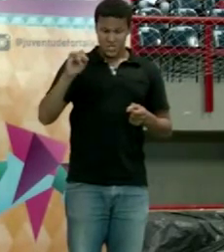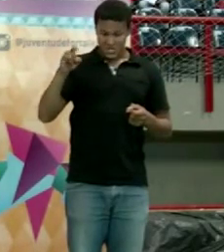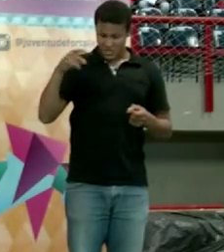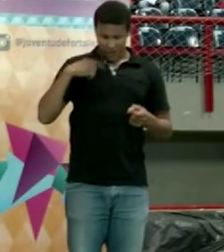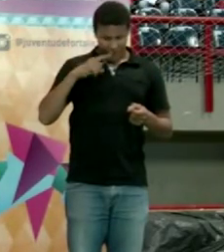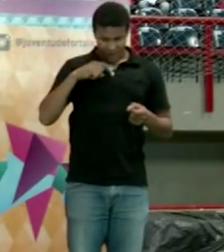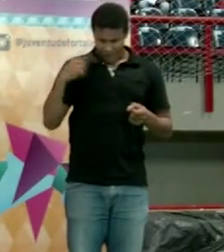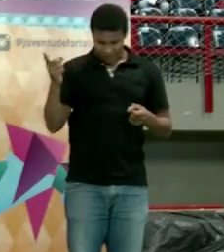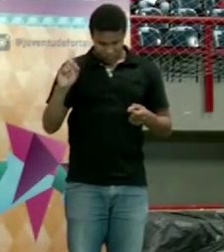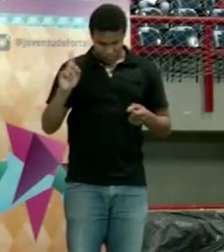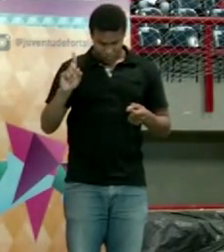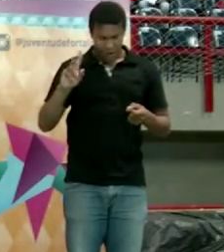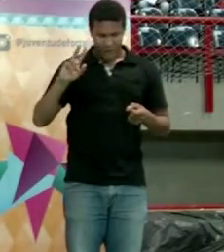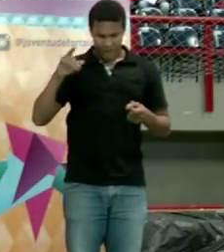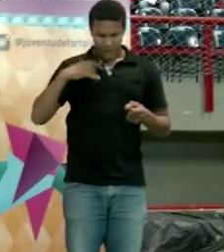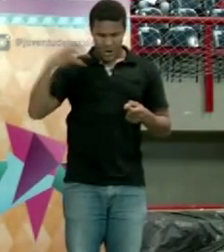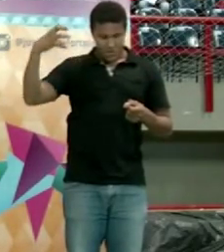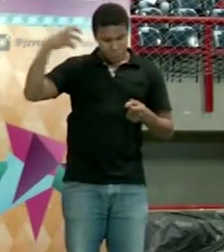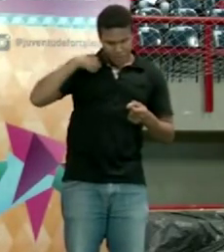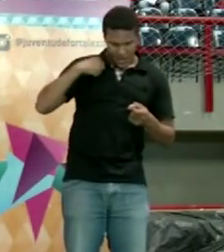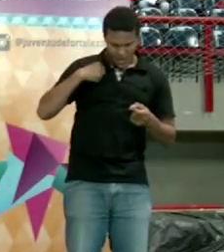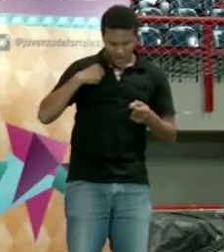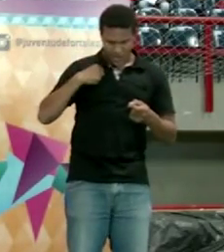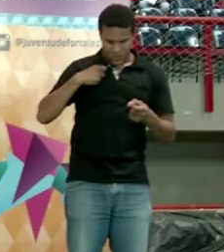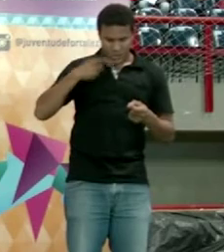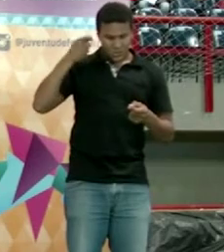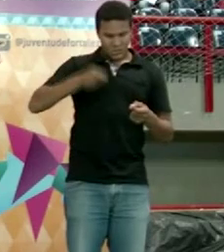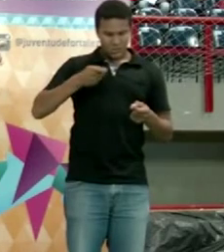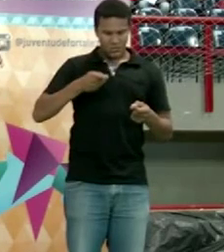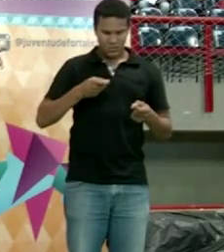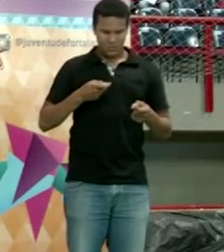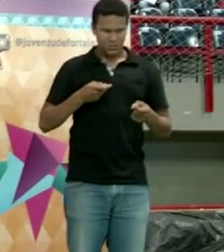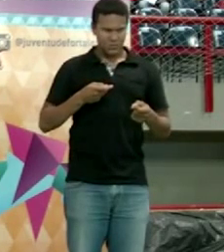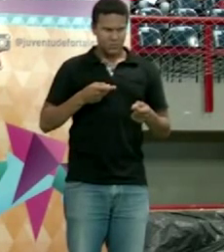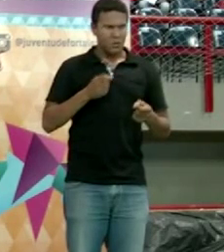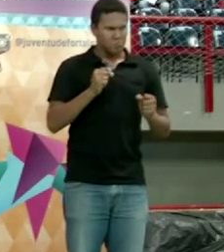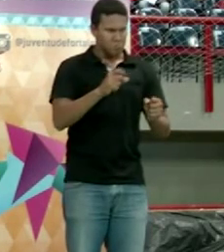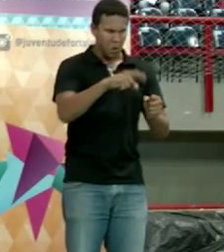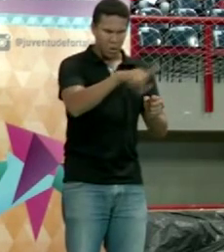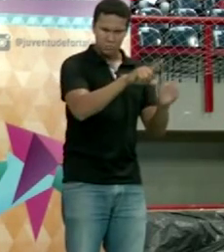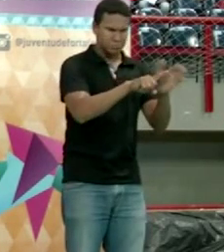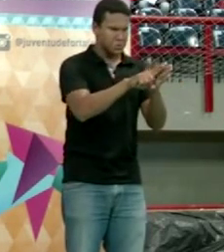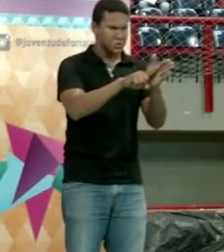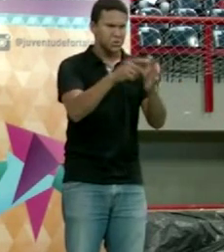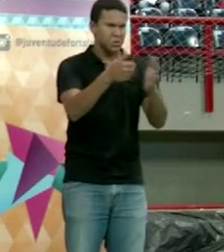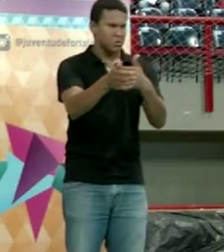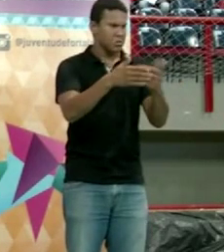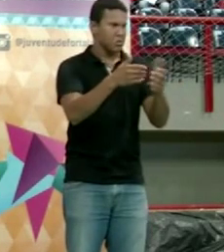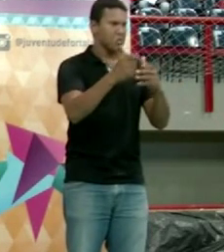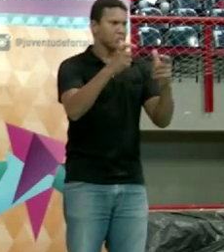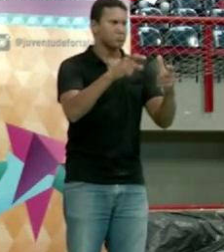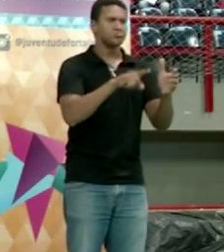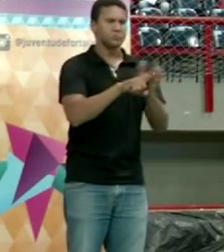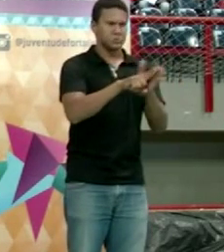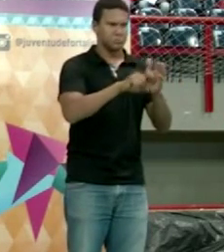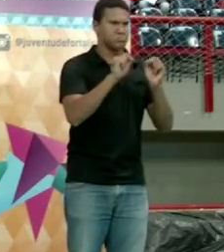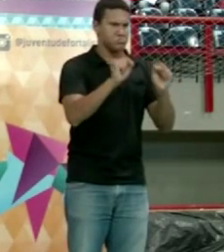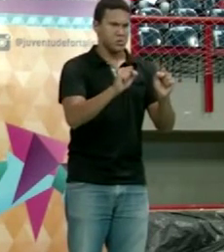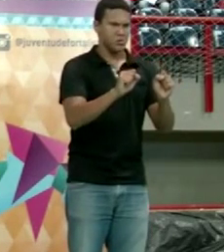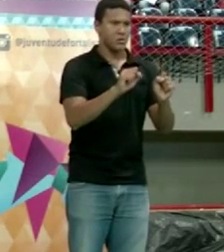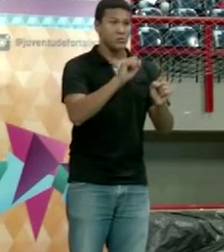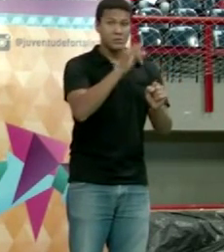buscar na marra. Você pode pesquisar onde você quiser. Se disser a verdade é essa,